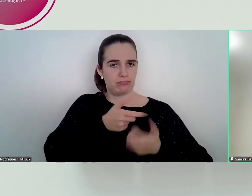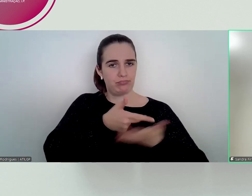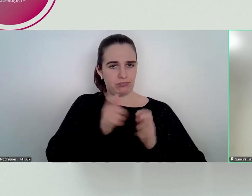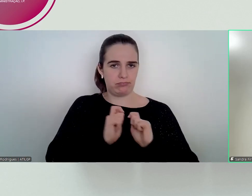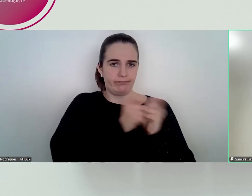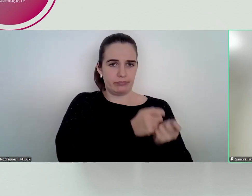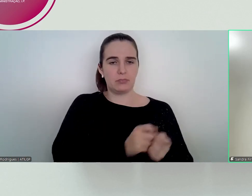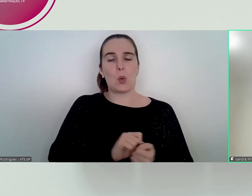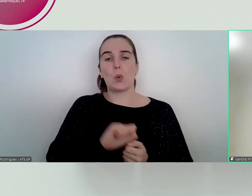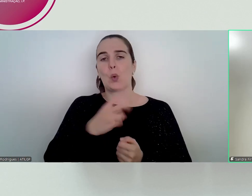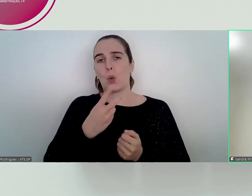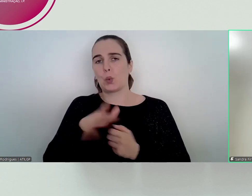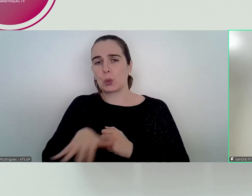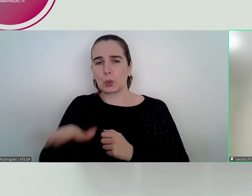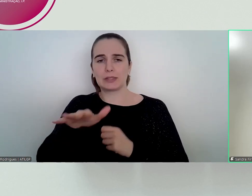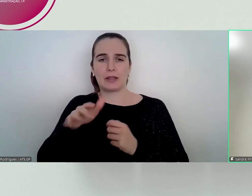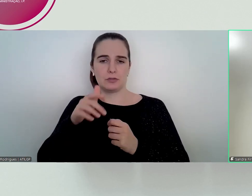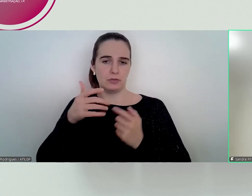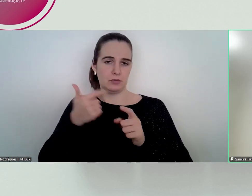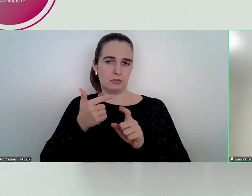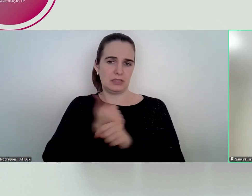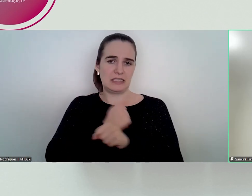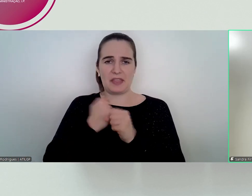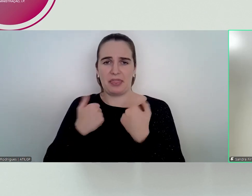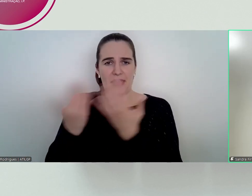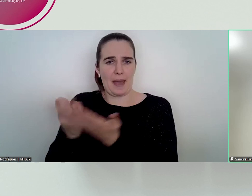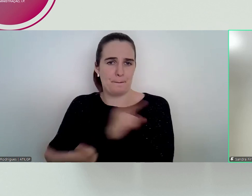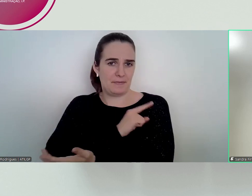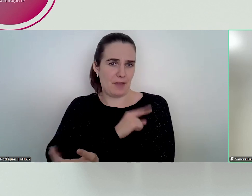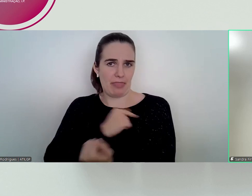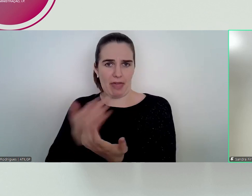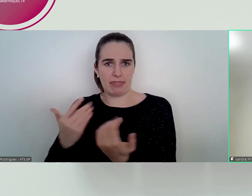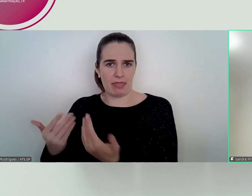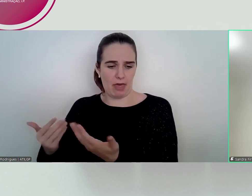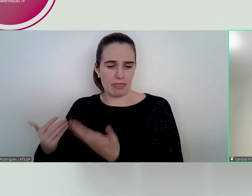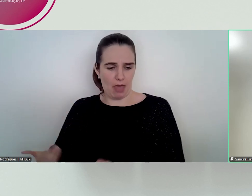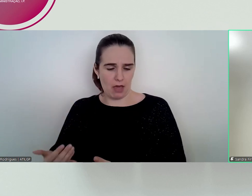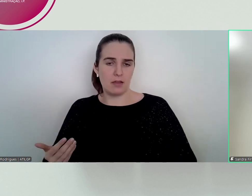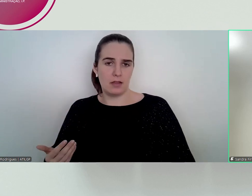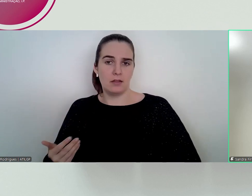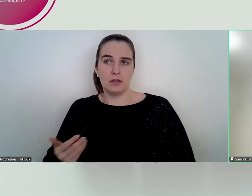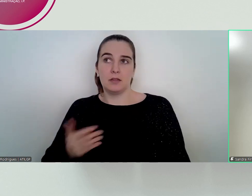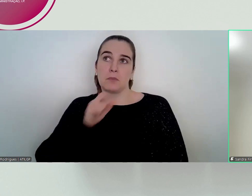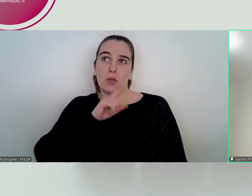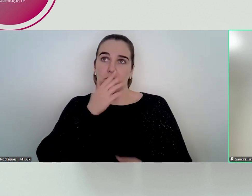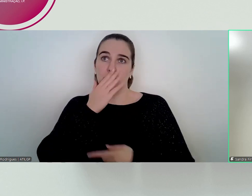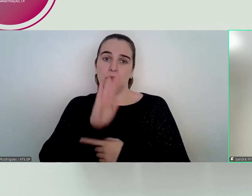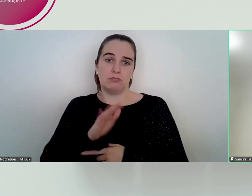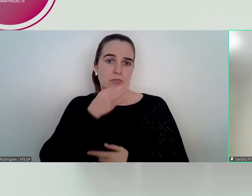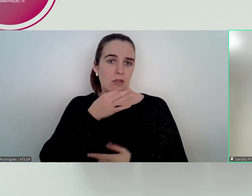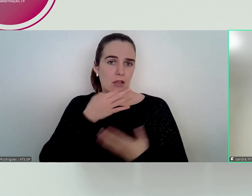quer todo o contexto da fuga para o privado, e aqui também podemos referir